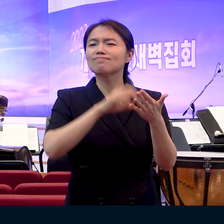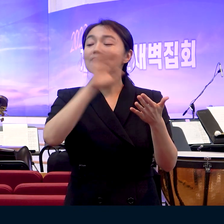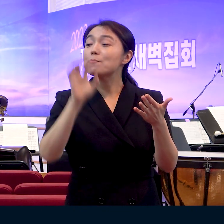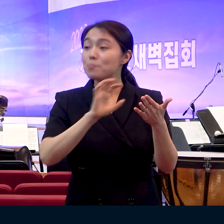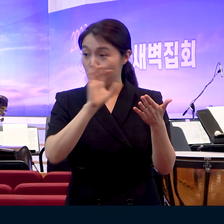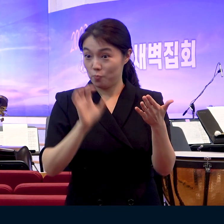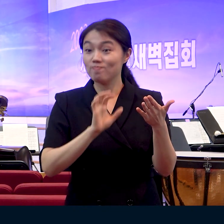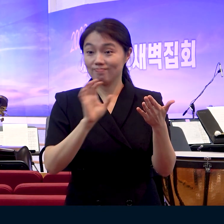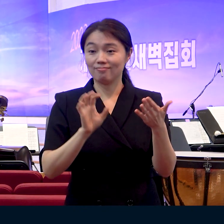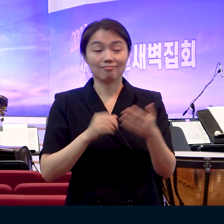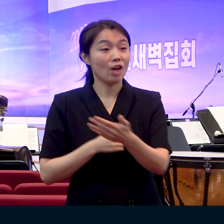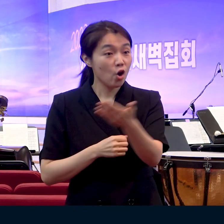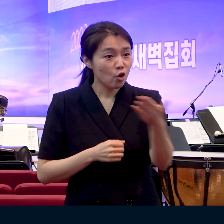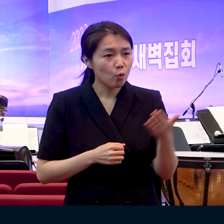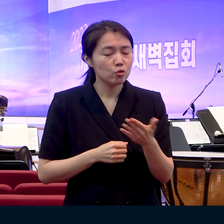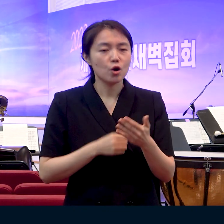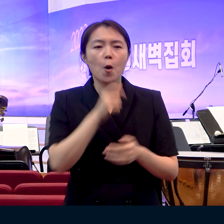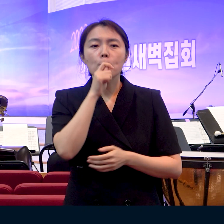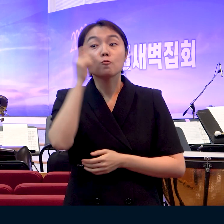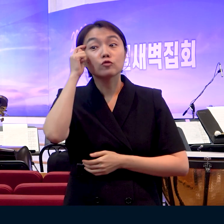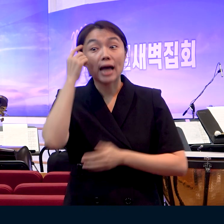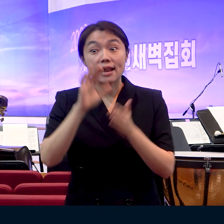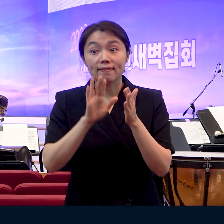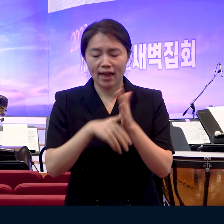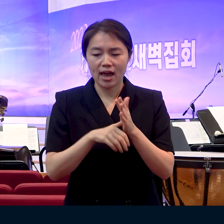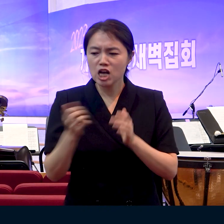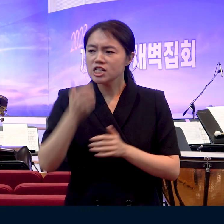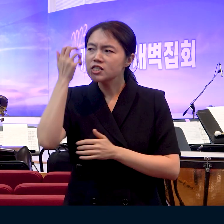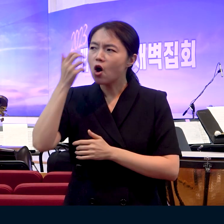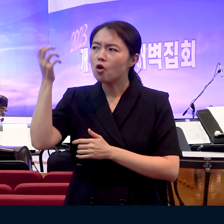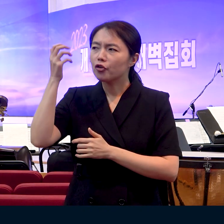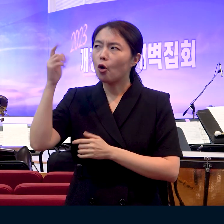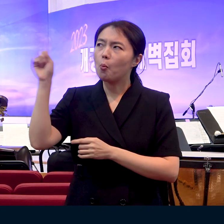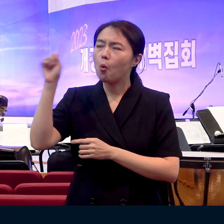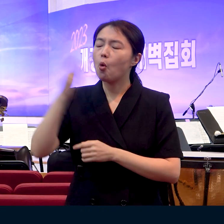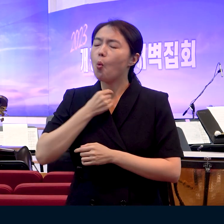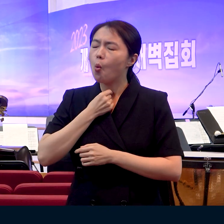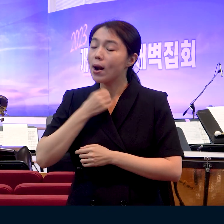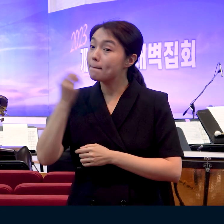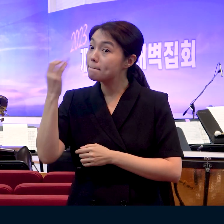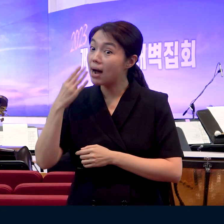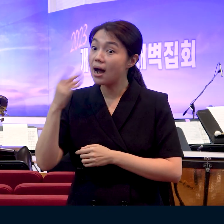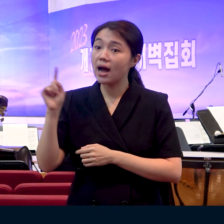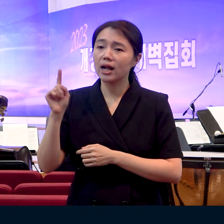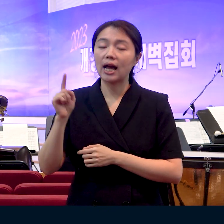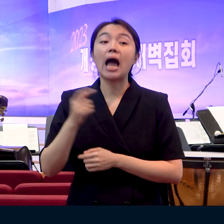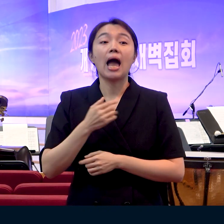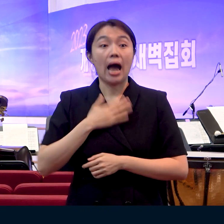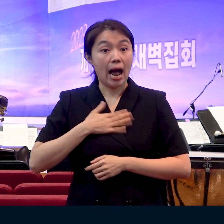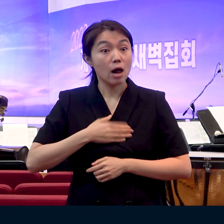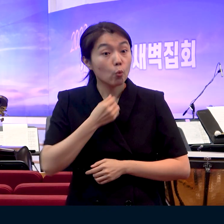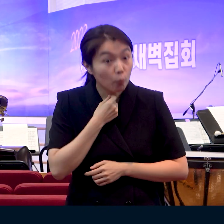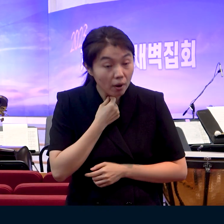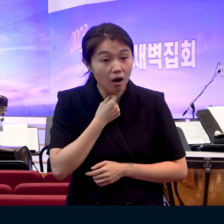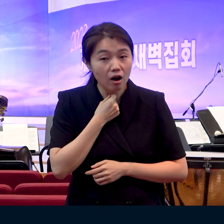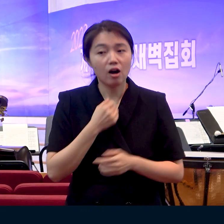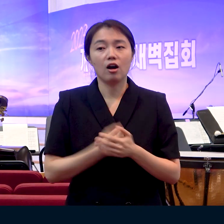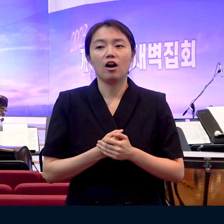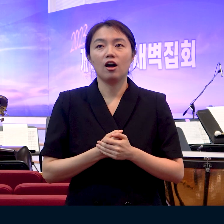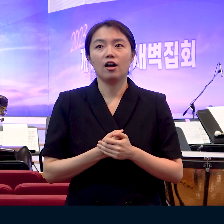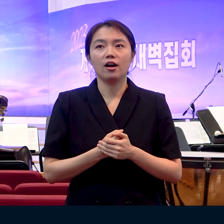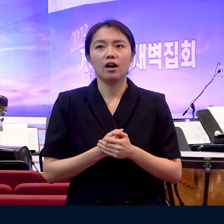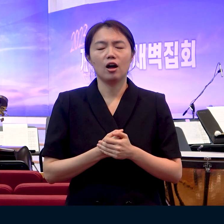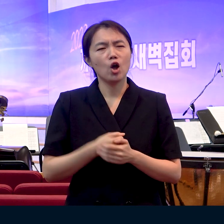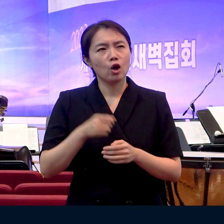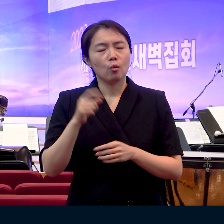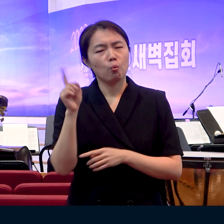여러분, 묵상하면서 성령이 주신 어떤 메시지를 받을 때 분명히 어떤 메시지를 주셨는데 그 메시지의